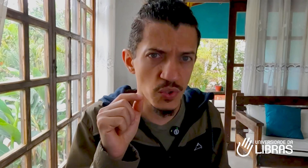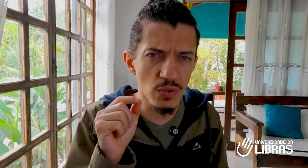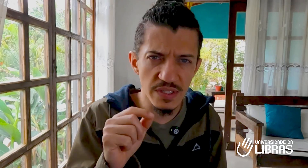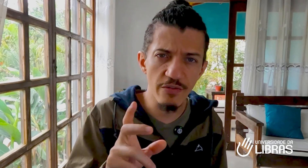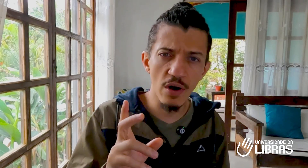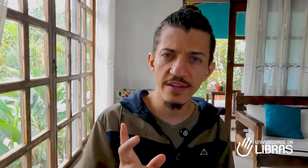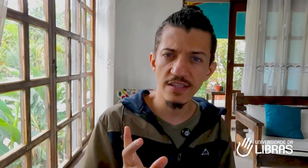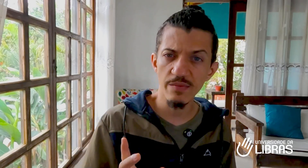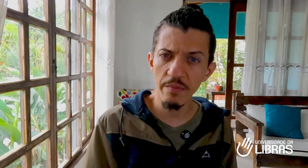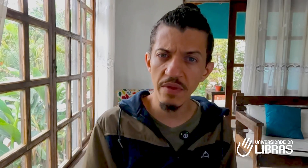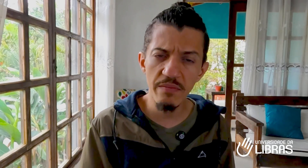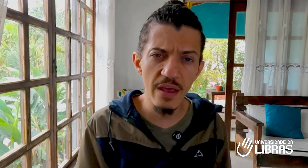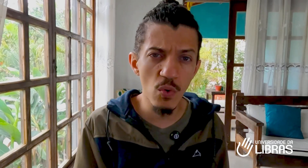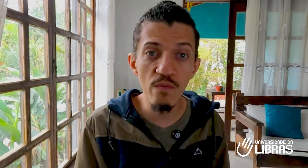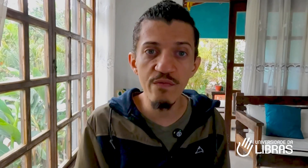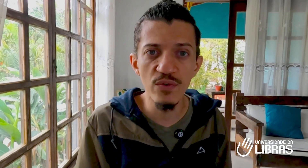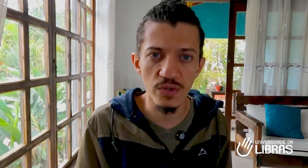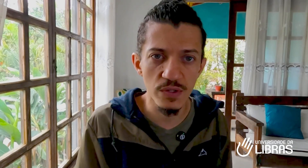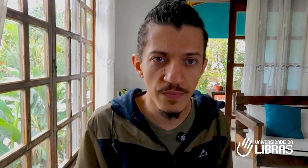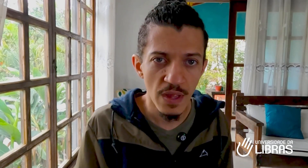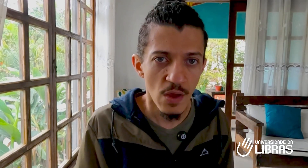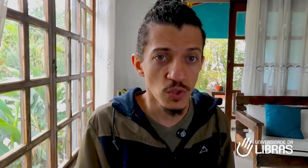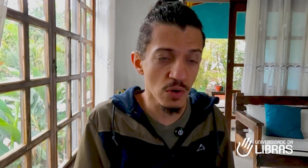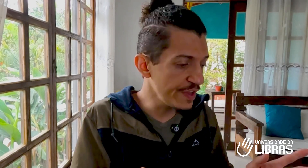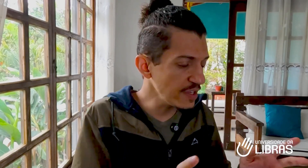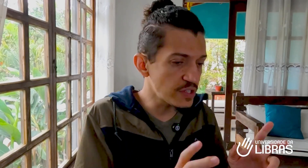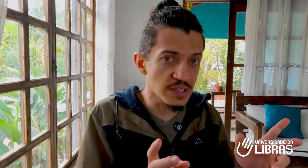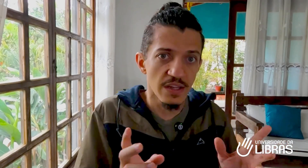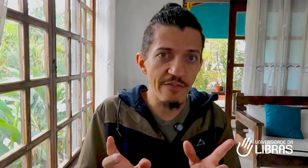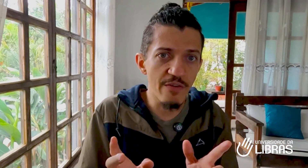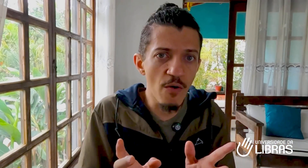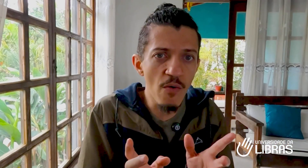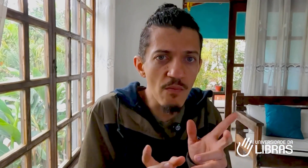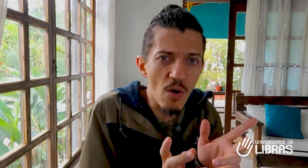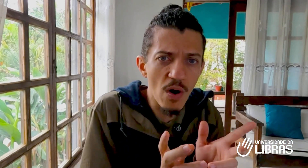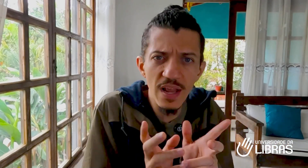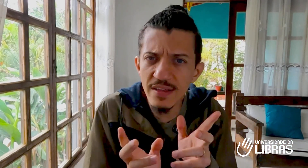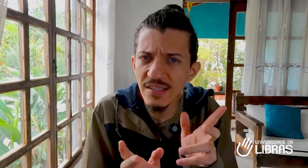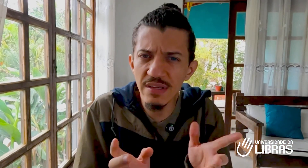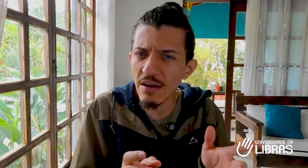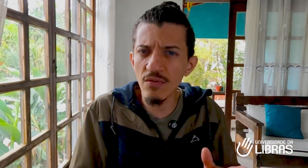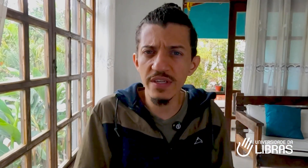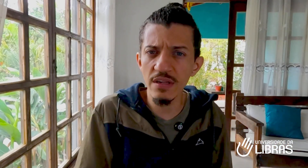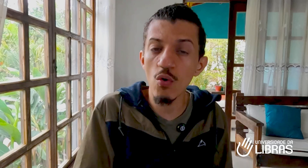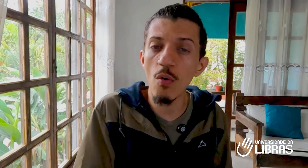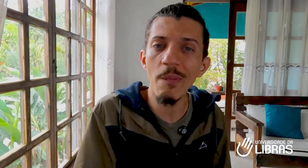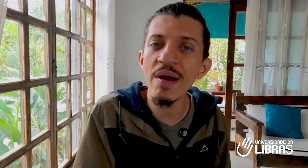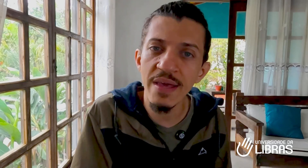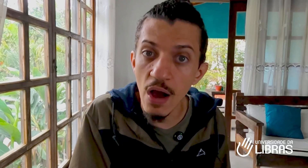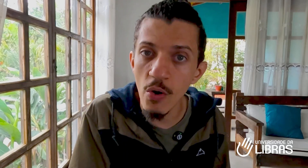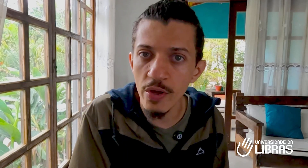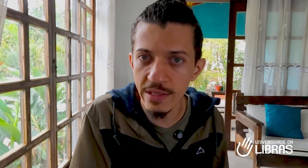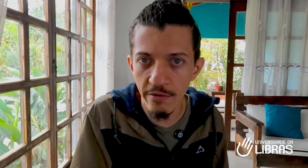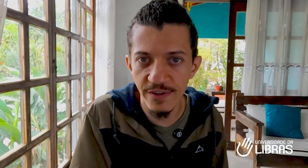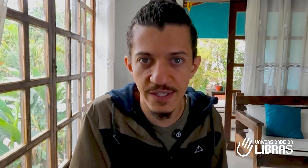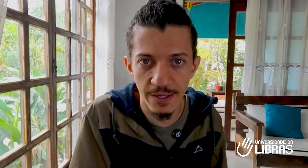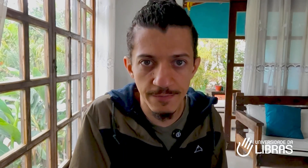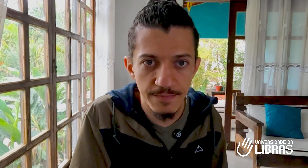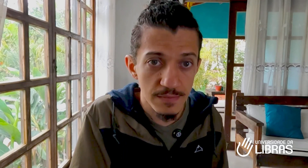estavam olhando assim para mim meio confusos. Os ouvintes estavam olhando assim, não estavam conseguindo acompanhar o que eu estava fazendo.